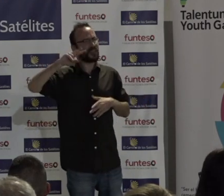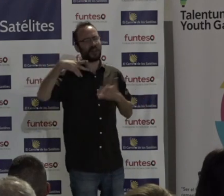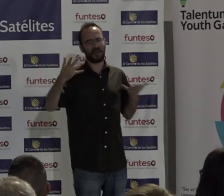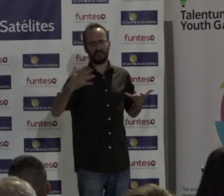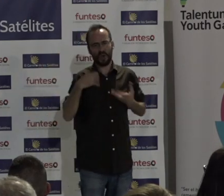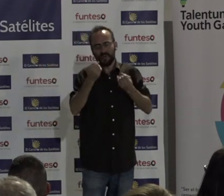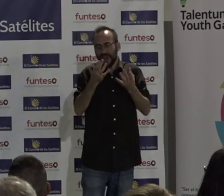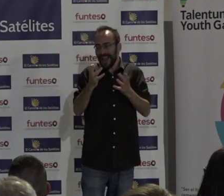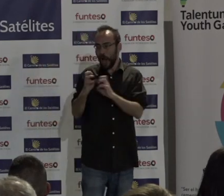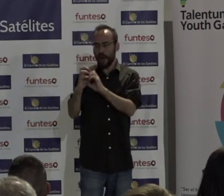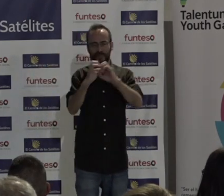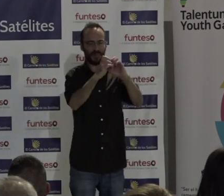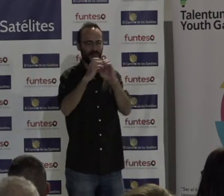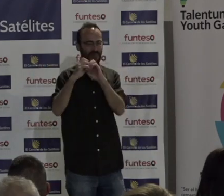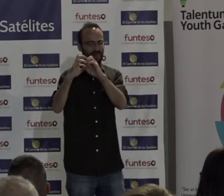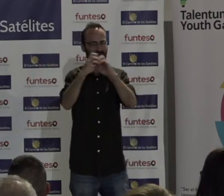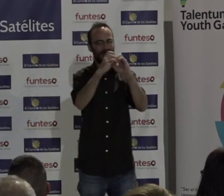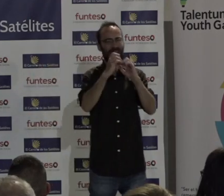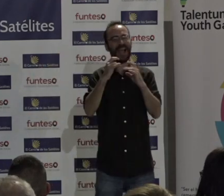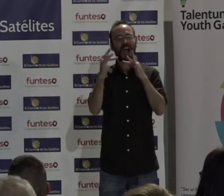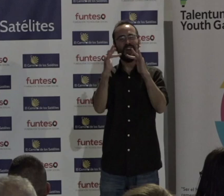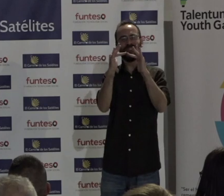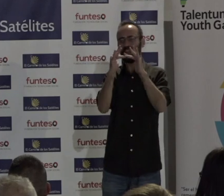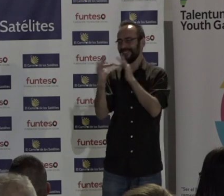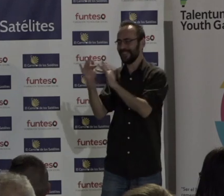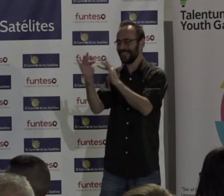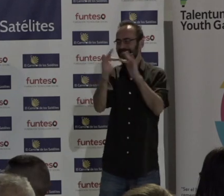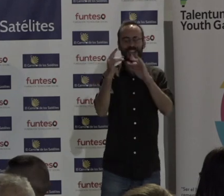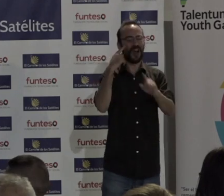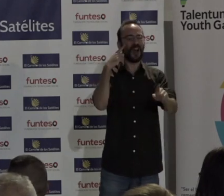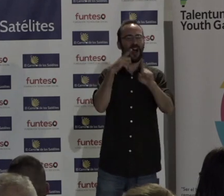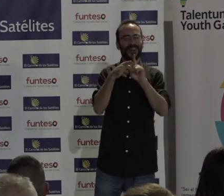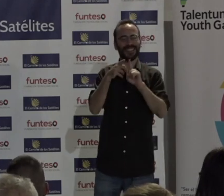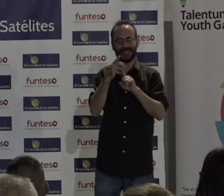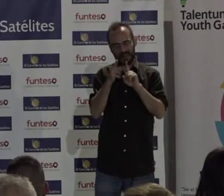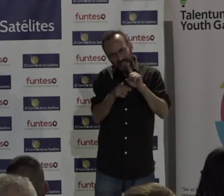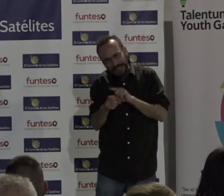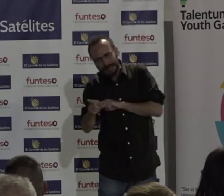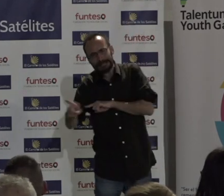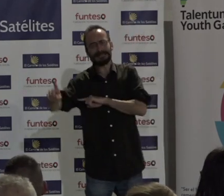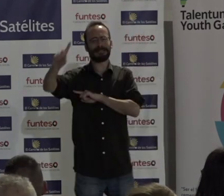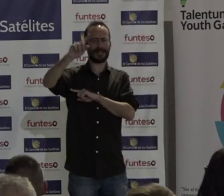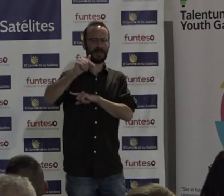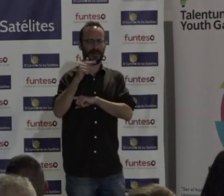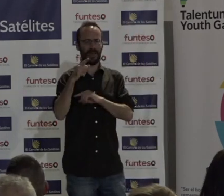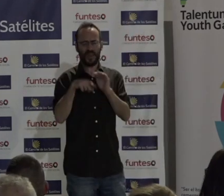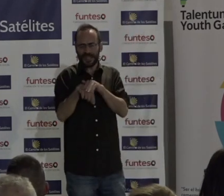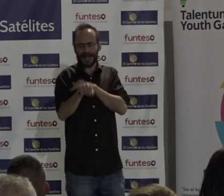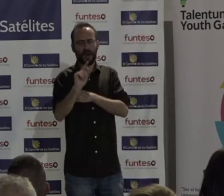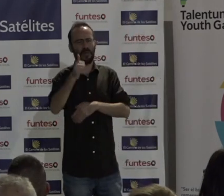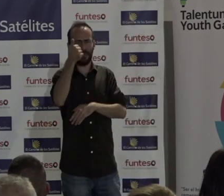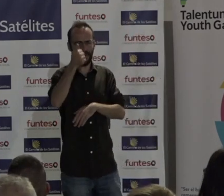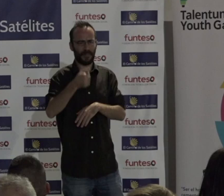en contacto a pequeños obradores artesanos para que todos juntos podamos llegar más lejos. Bueno, es verdad que